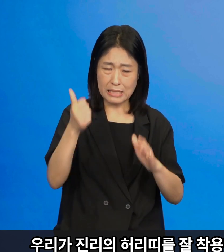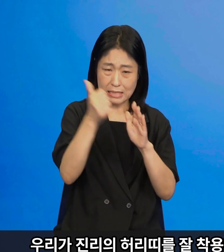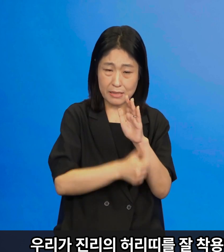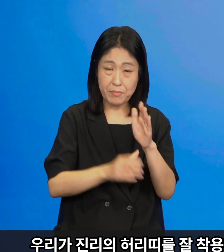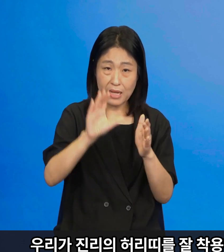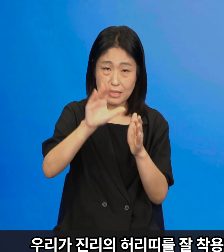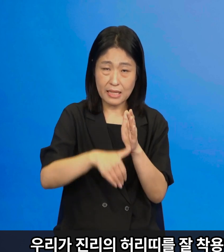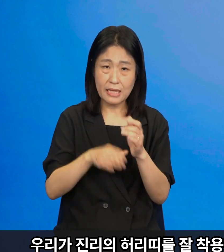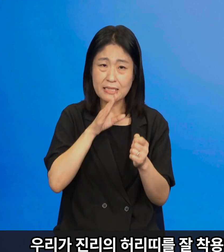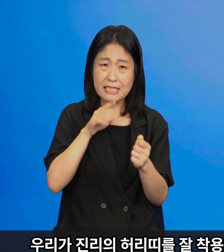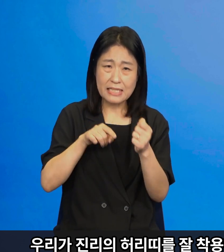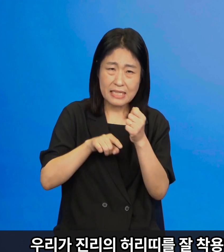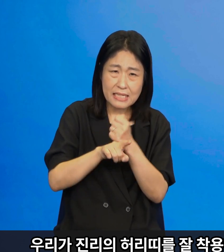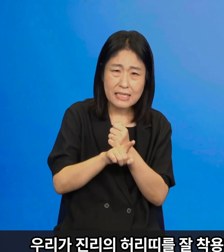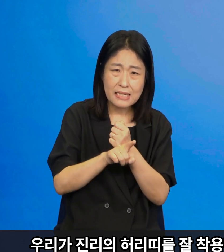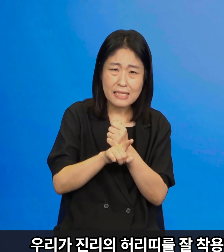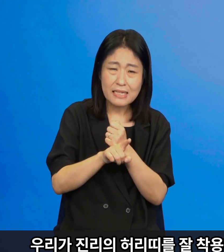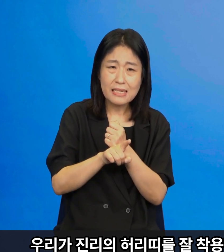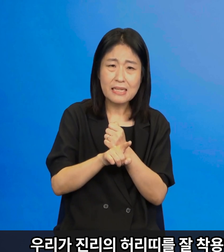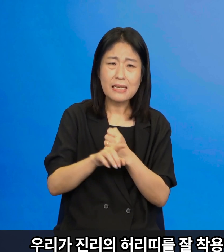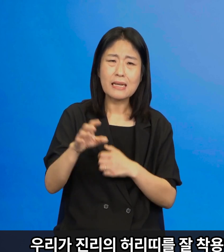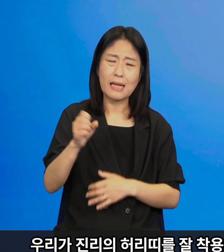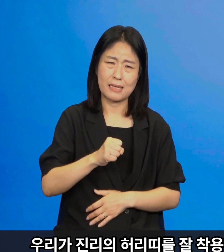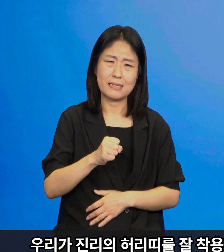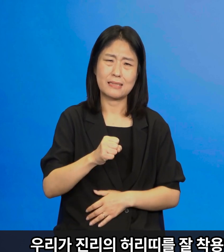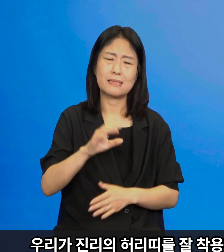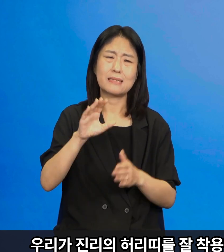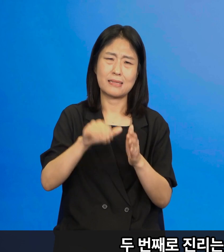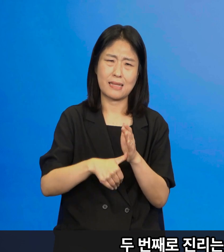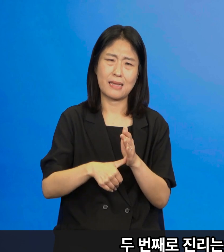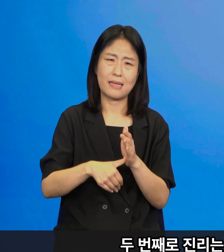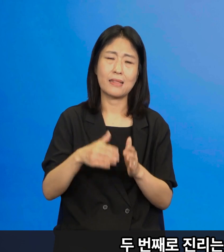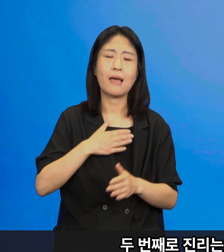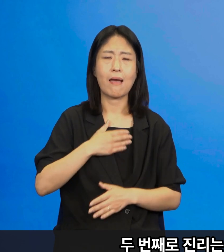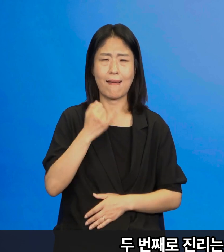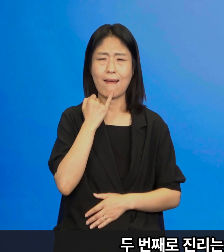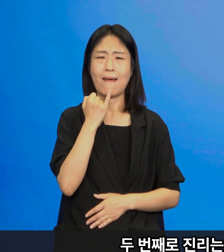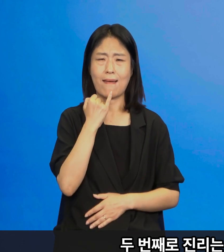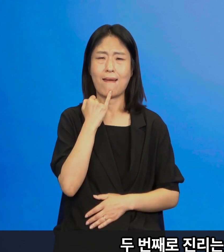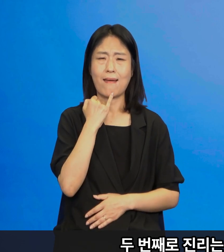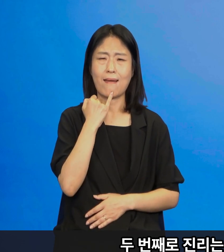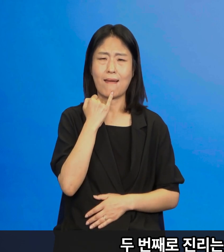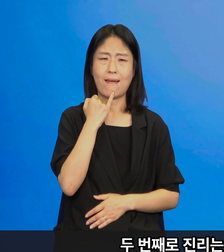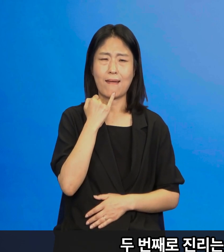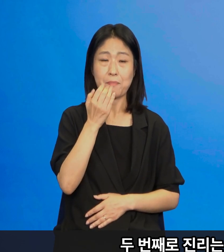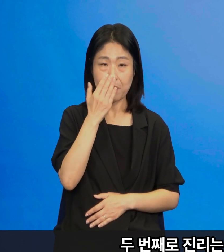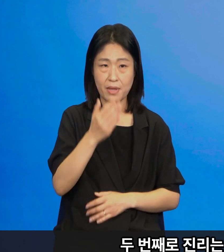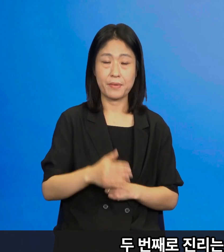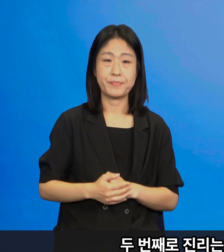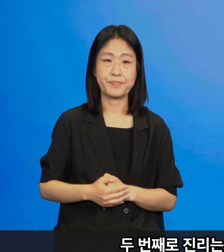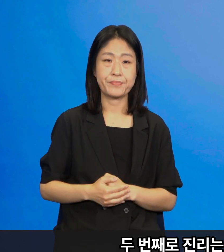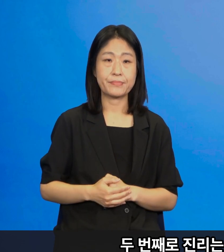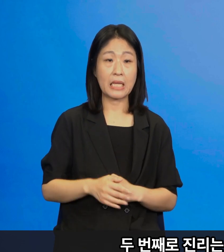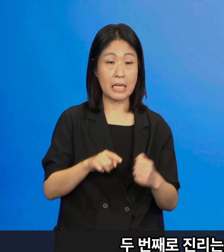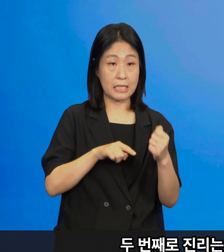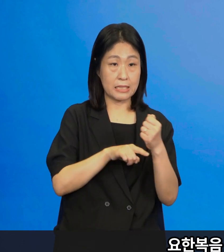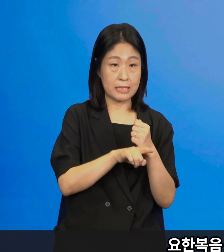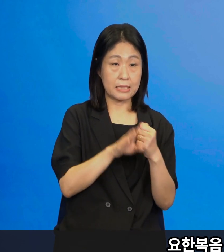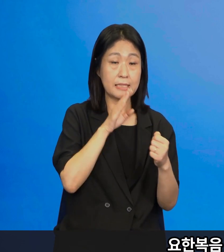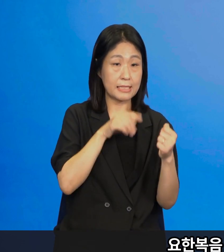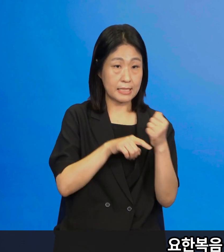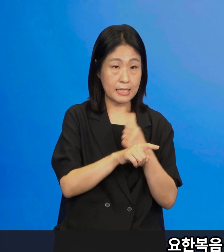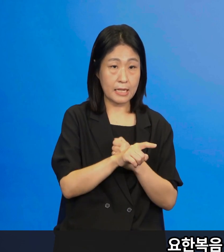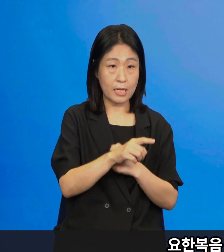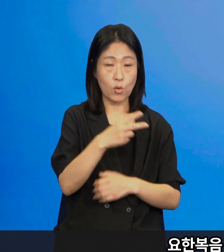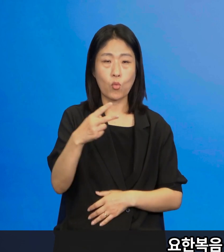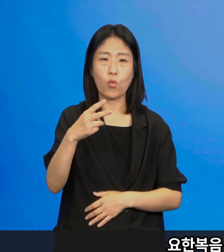착용하고 있으면 그럴 일이 없다는 거예요. 두 번째로, 진리는 예수 그리스도입니다.